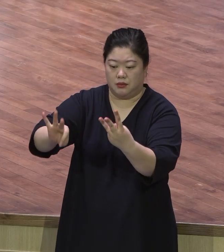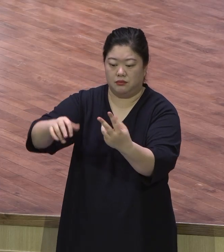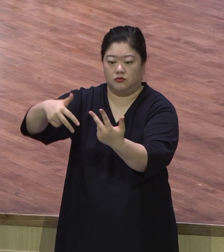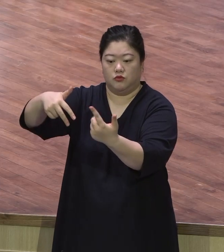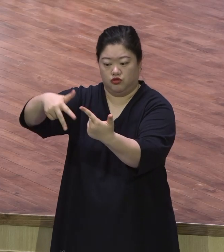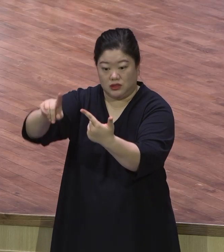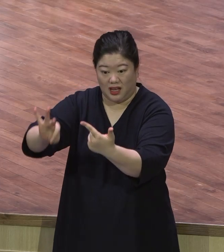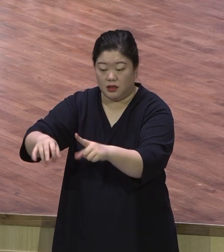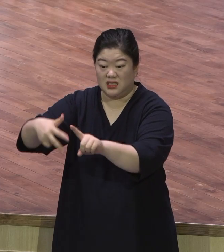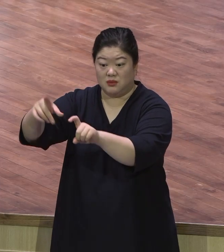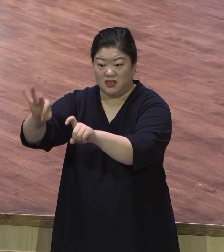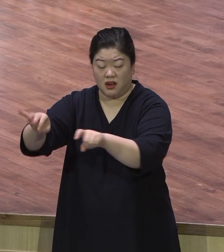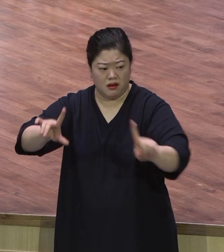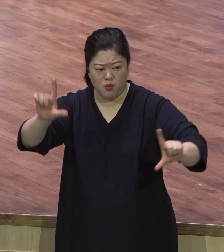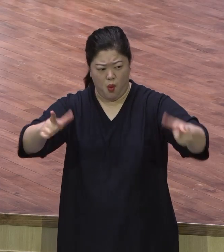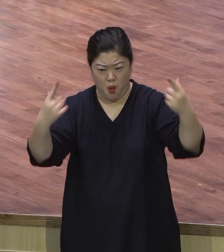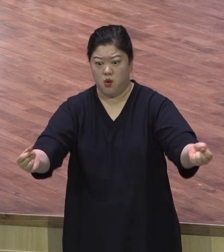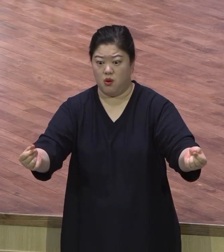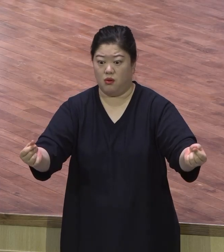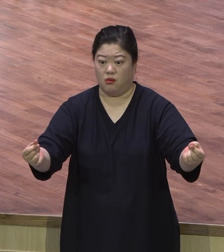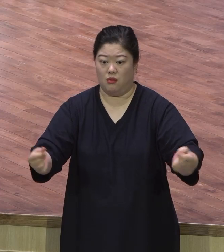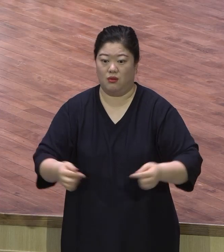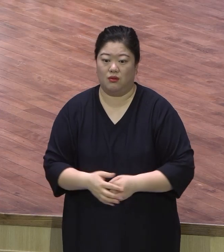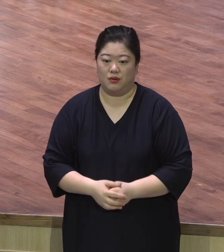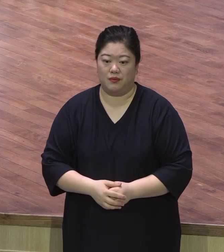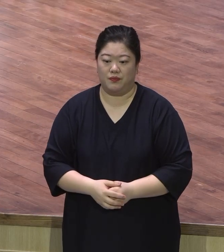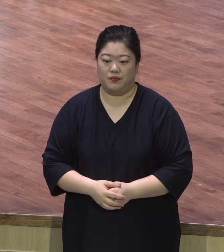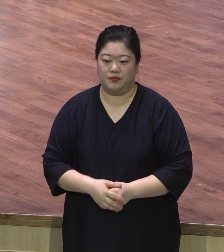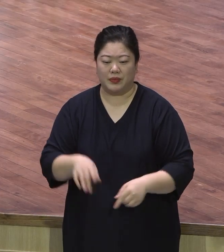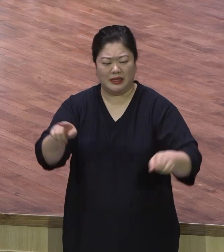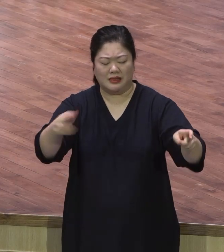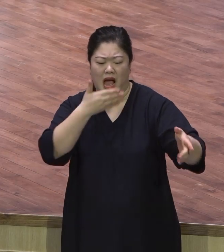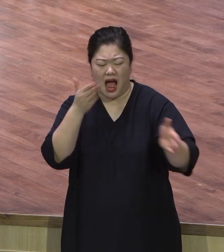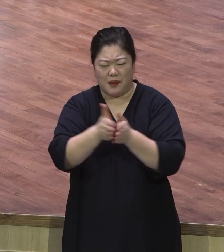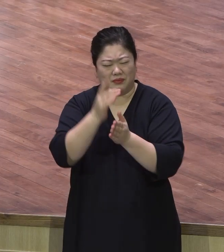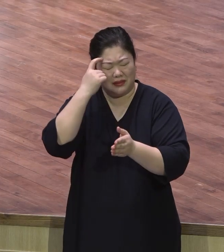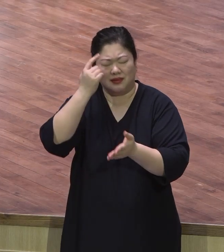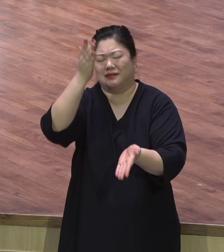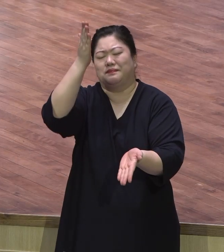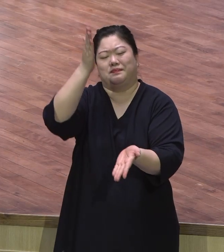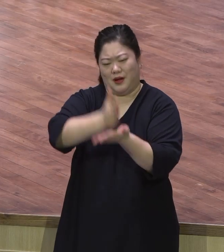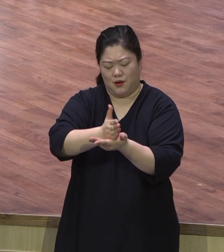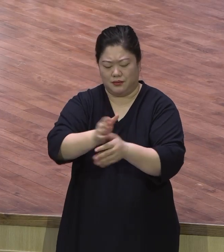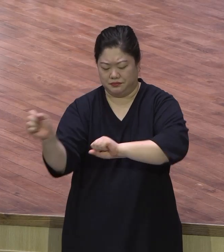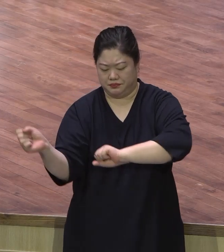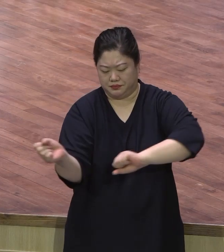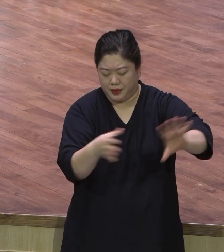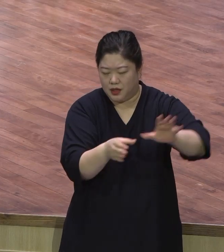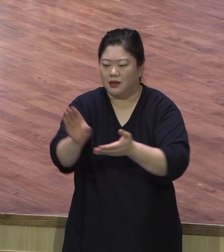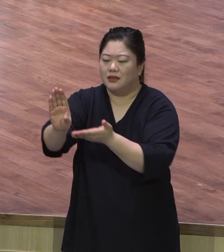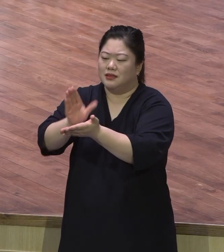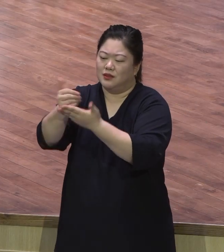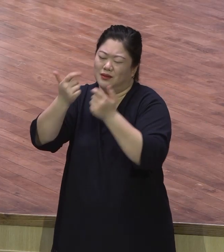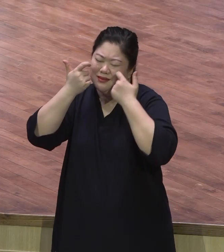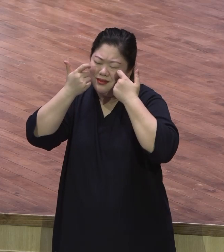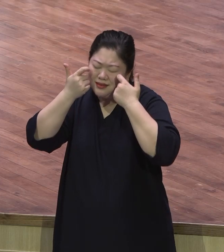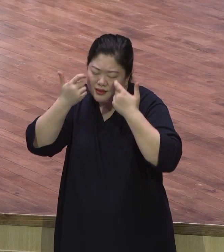이런 사단이 주는 내 틀을 이것을 깨고 그리스도로 새 틀을 갖출 수 있도록 우리가